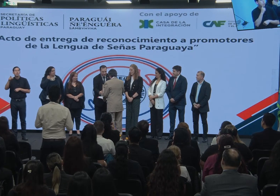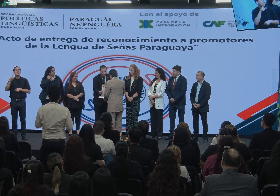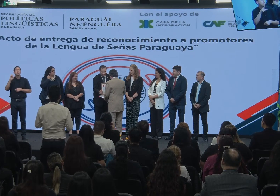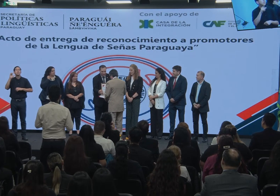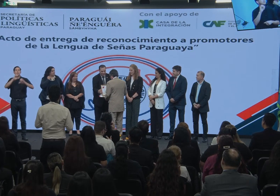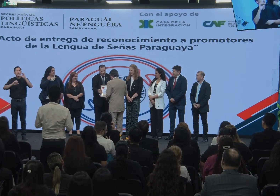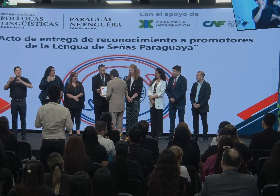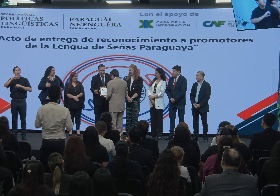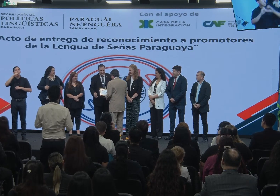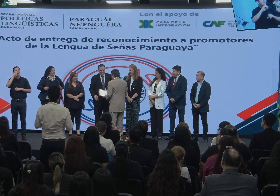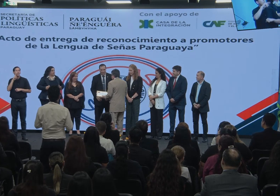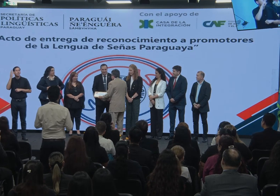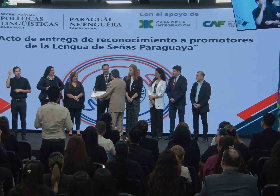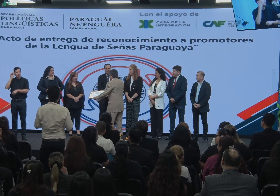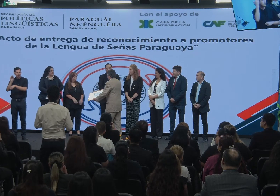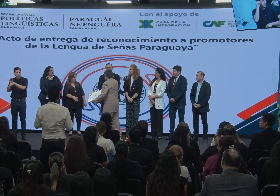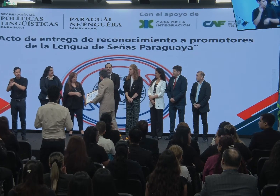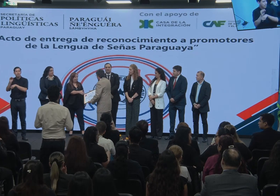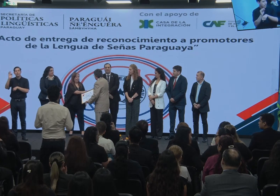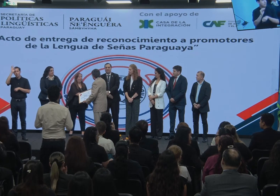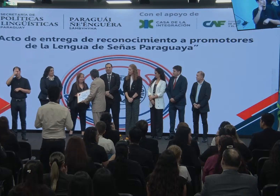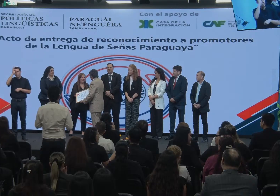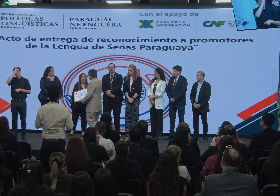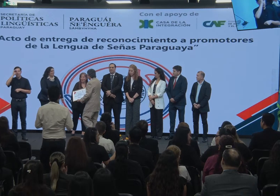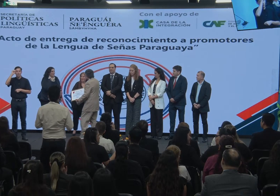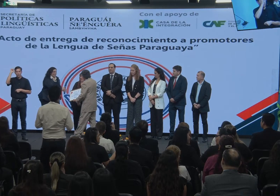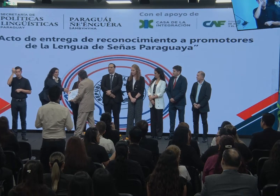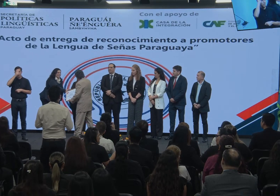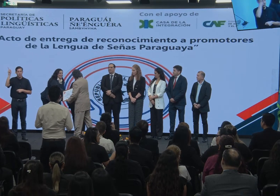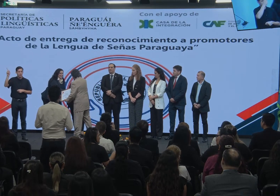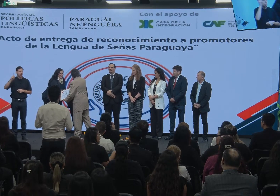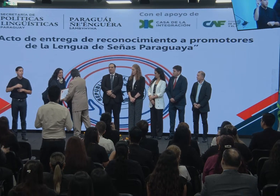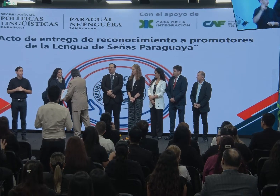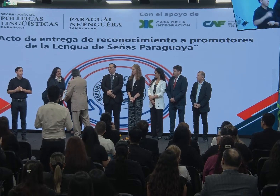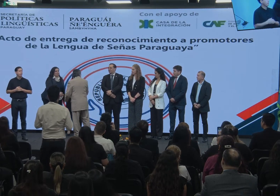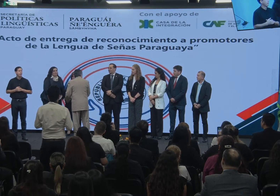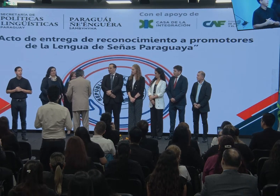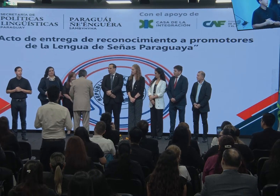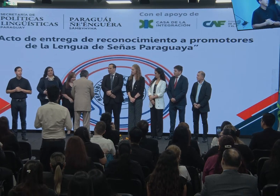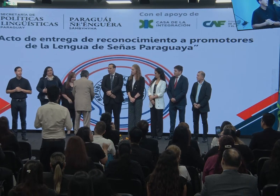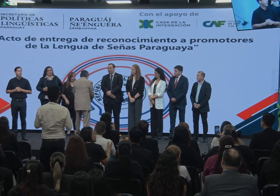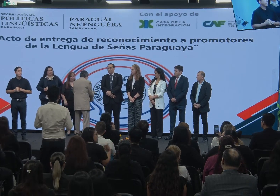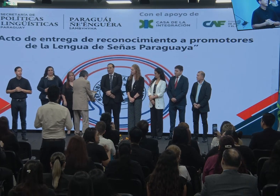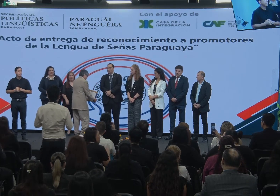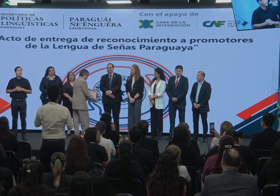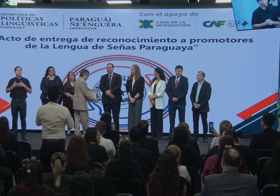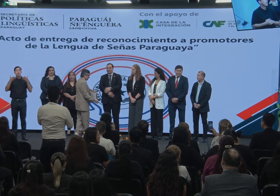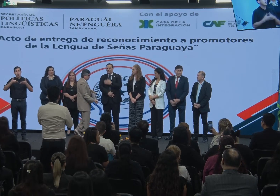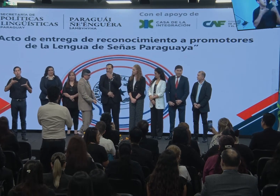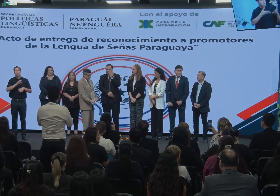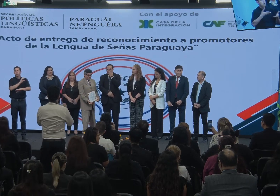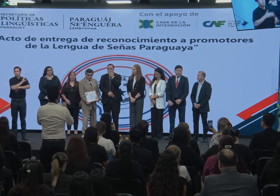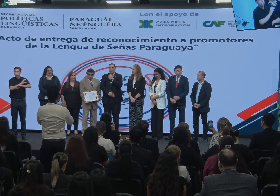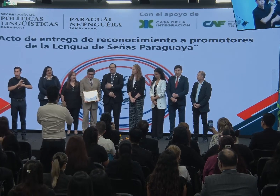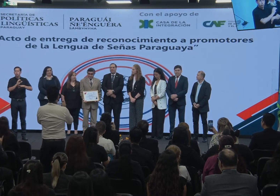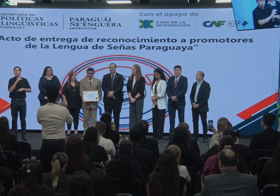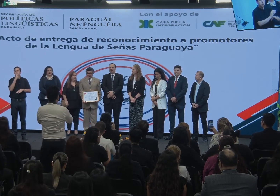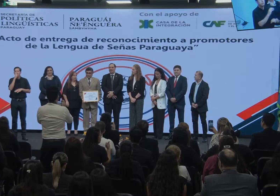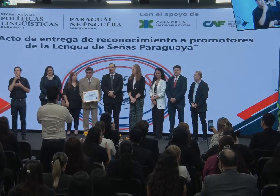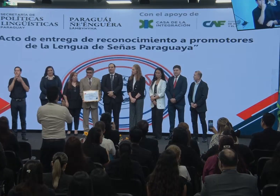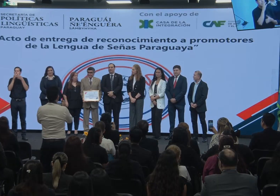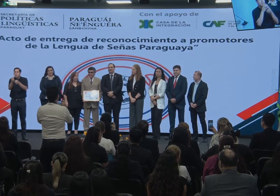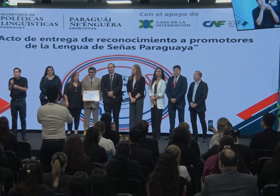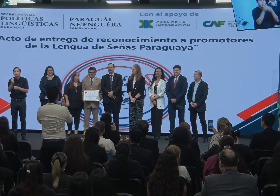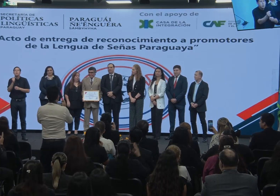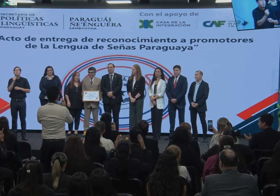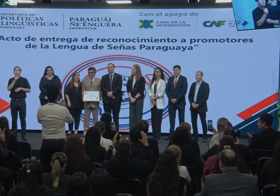de la Educación de la Facultad de Filosofía UNA. Actualmente sigue colaborando con la formación de